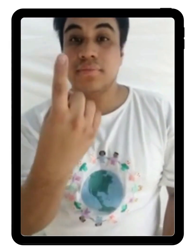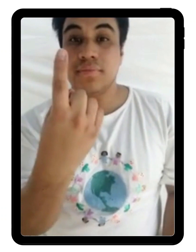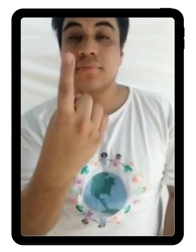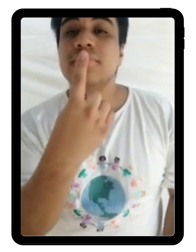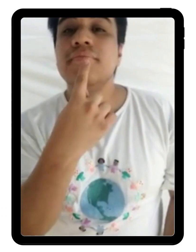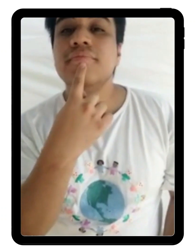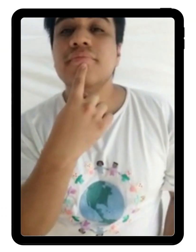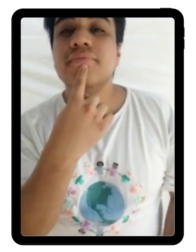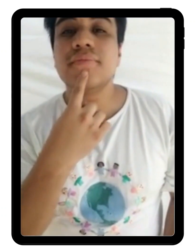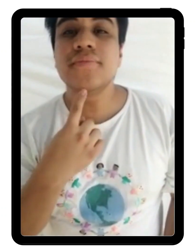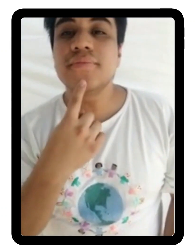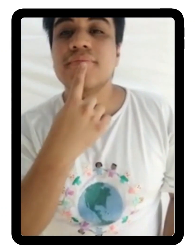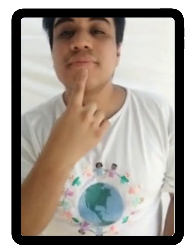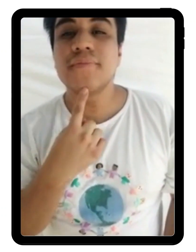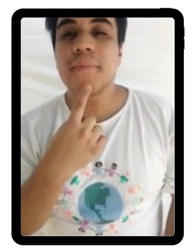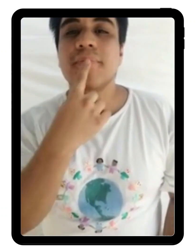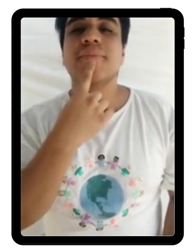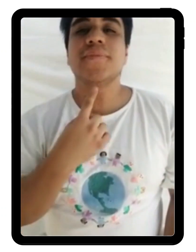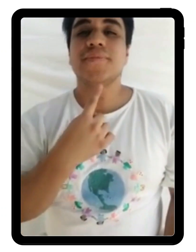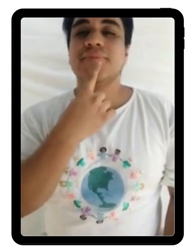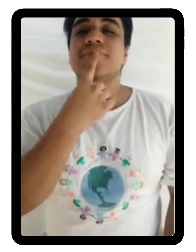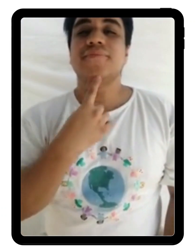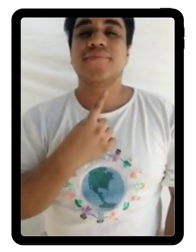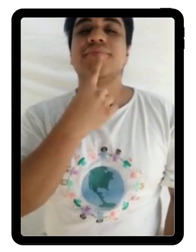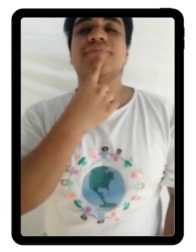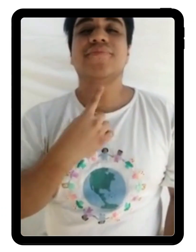en un piojo, rojo, rojo, rojo.